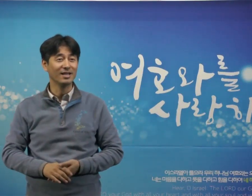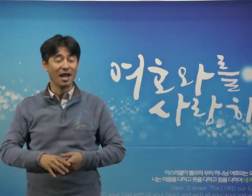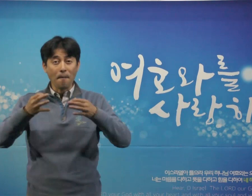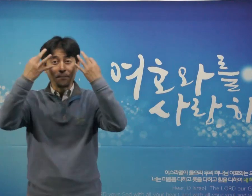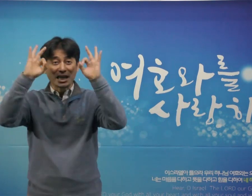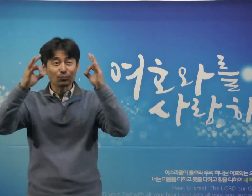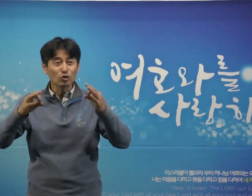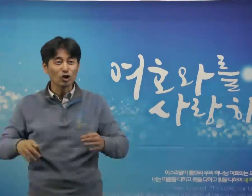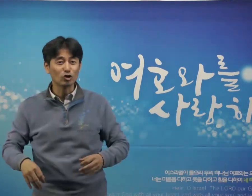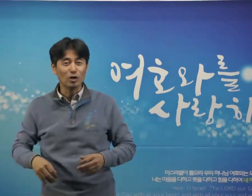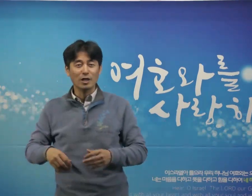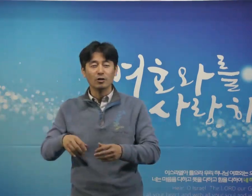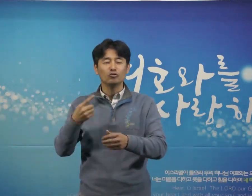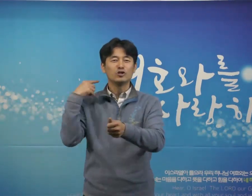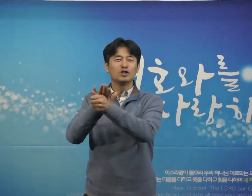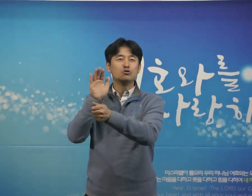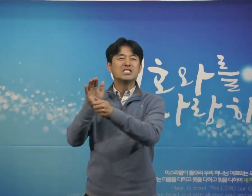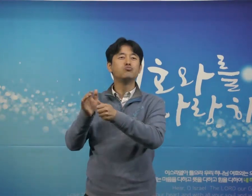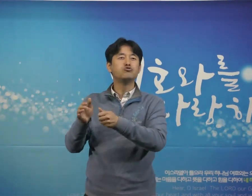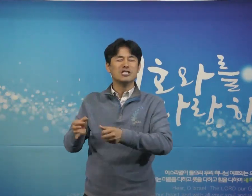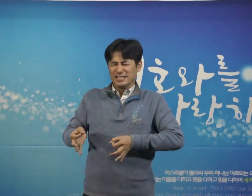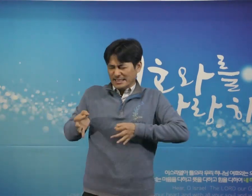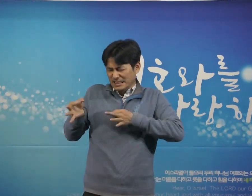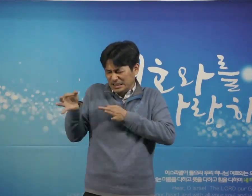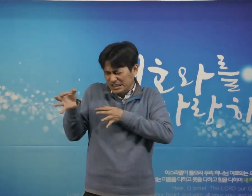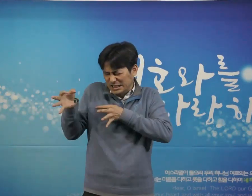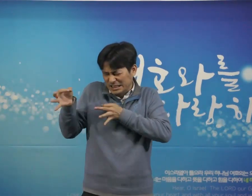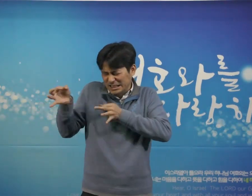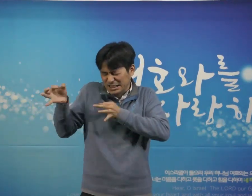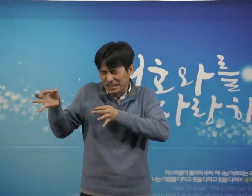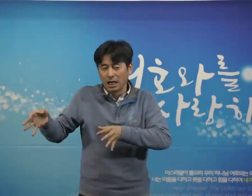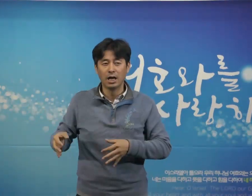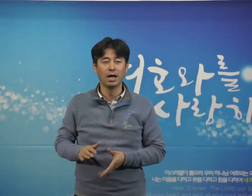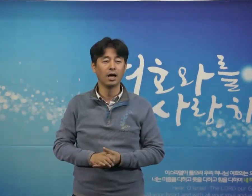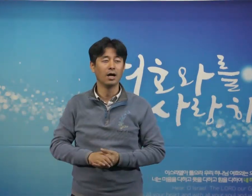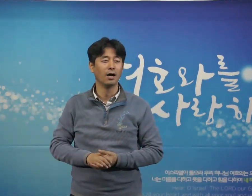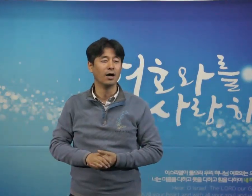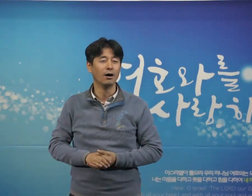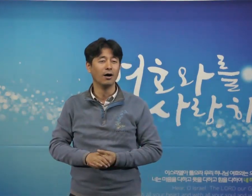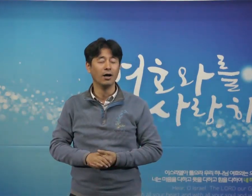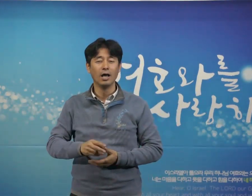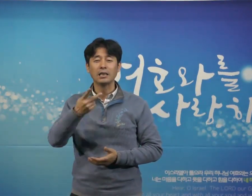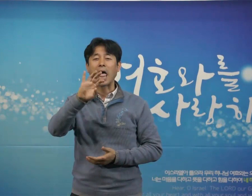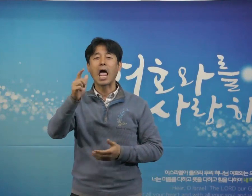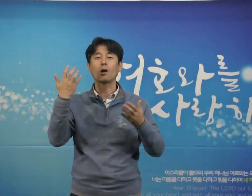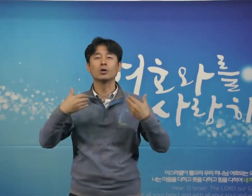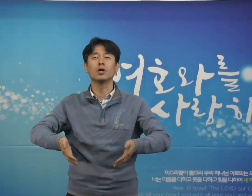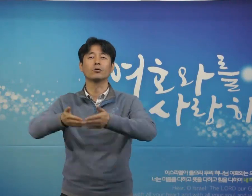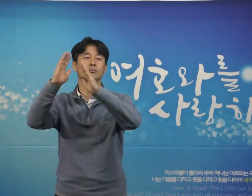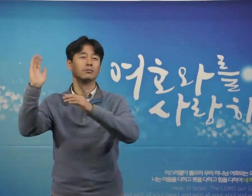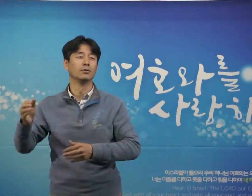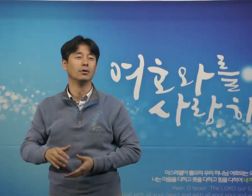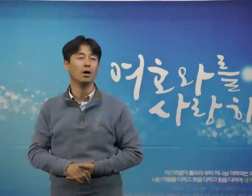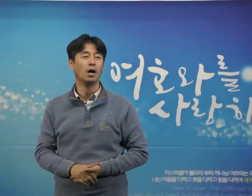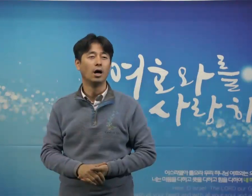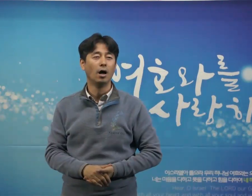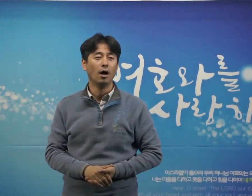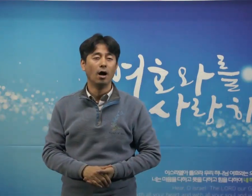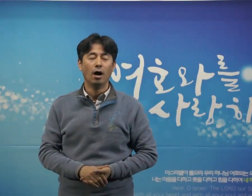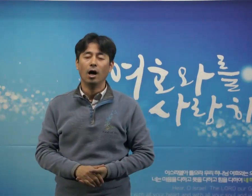어떤 한마디 말씀을 했을 때 페이스북에 수많은 사람들이 기부를 하고, 그렇게 함을